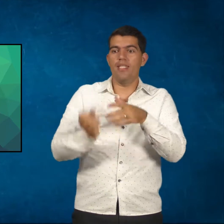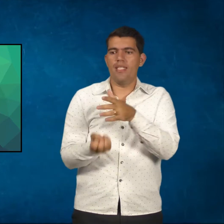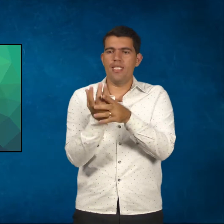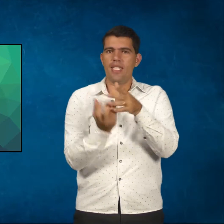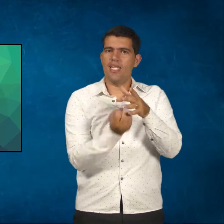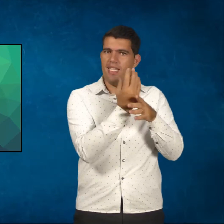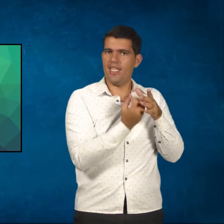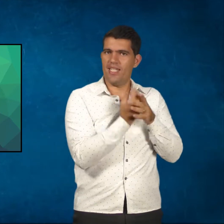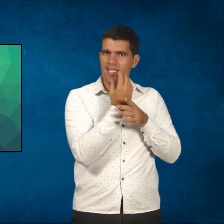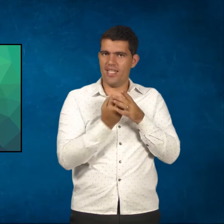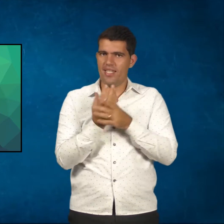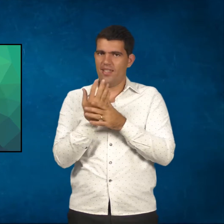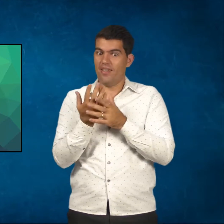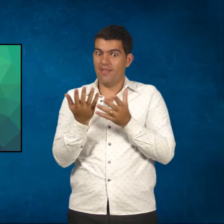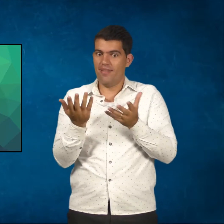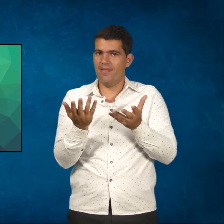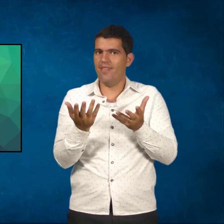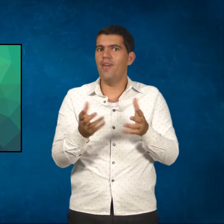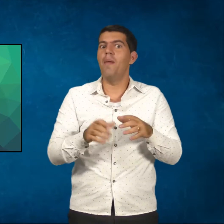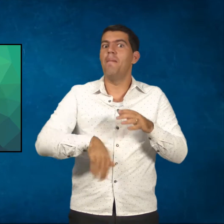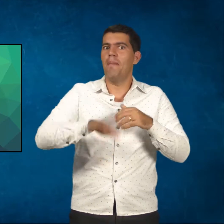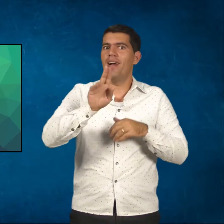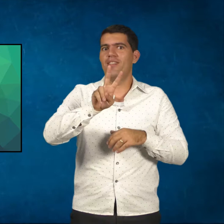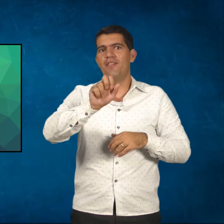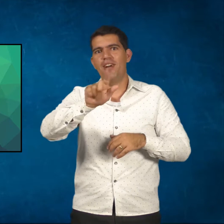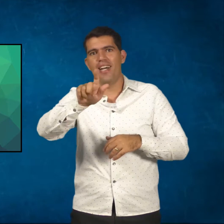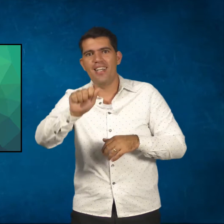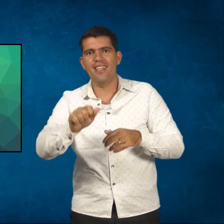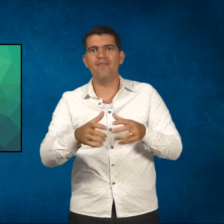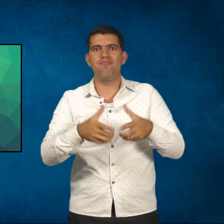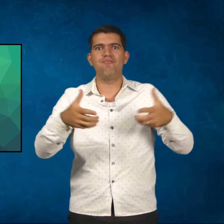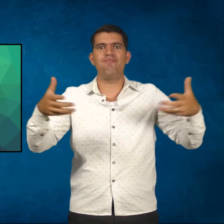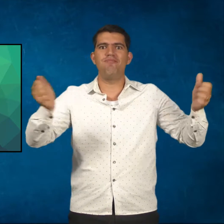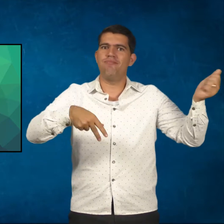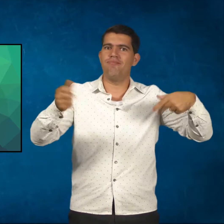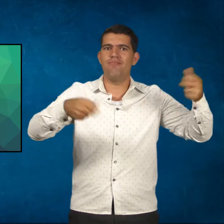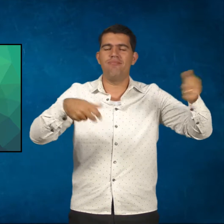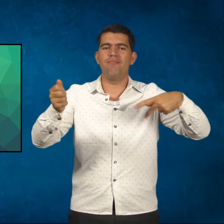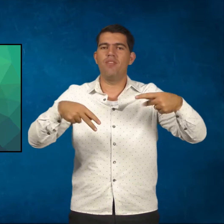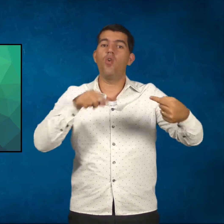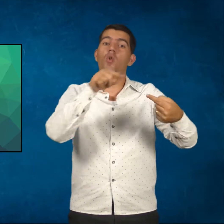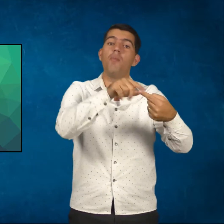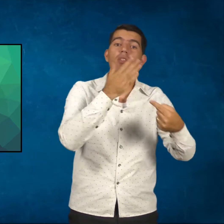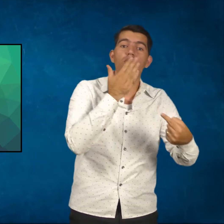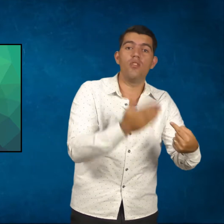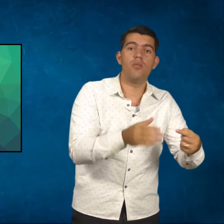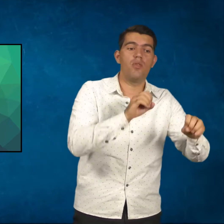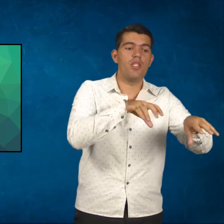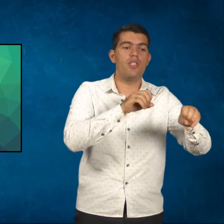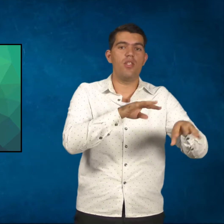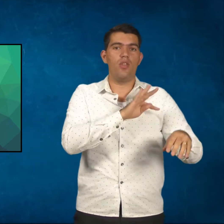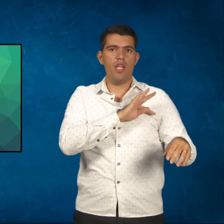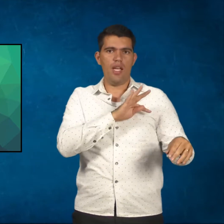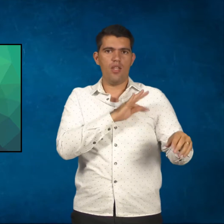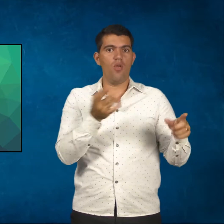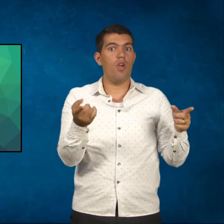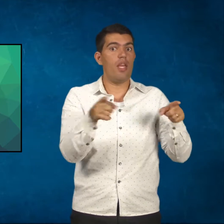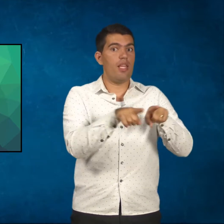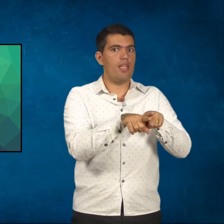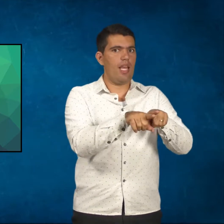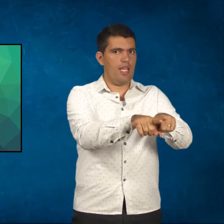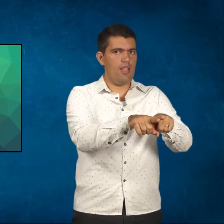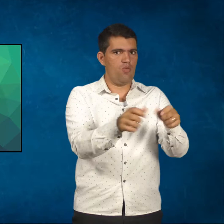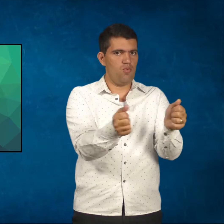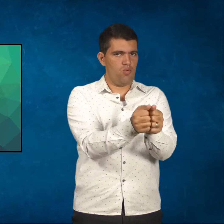nesse sentido, de vagas, sobretudo na modalidade de ensino técnico integrado.